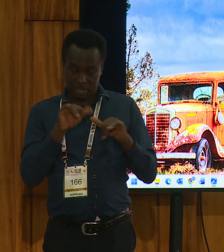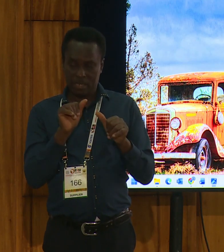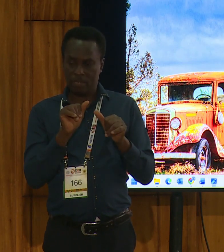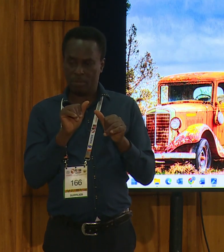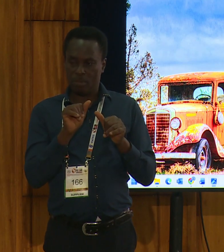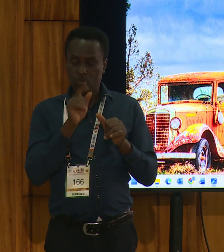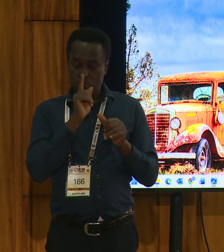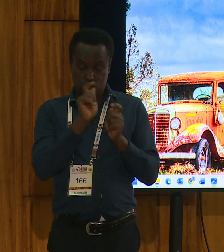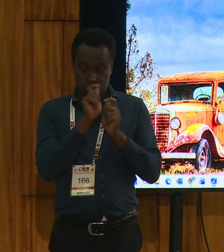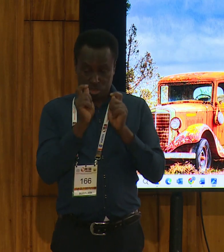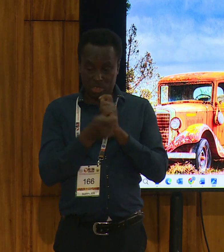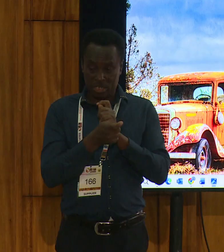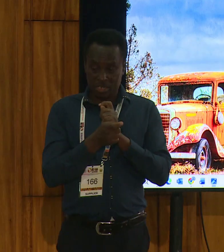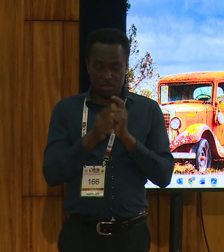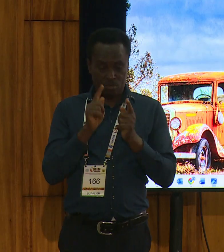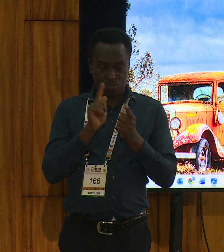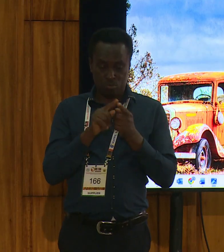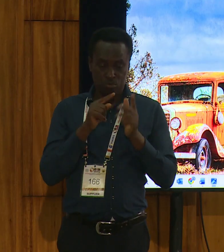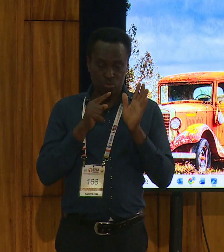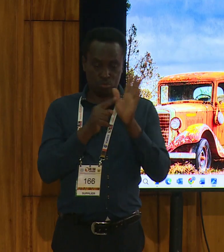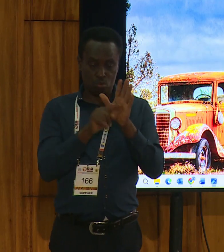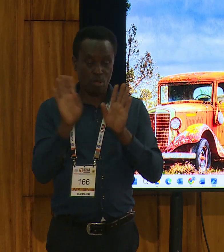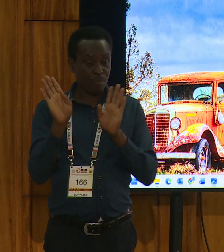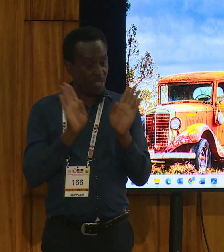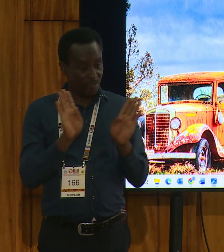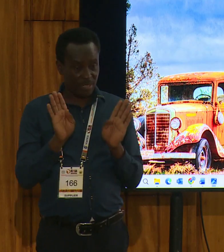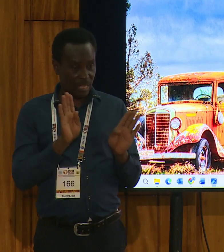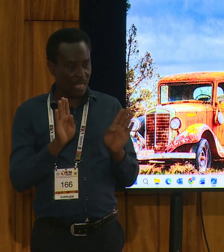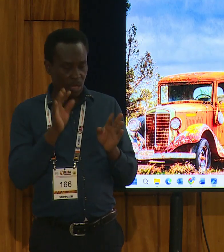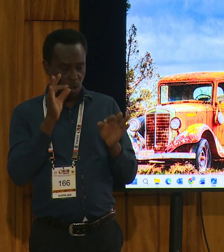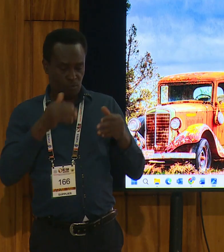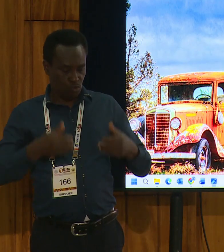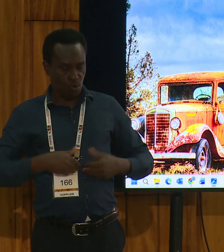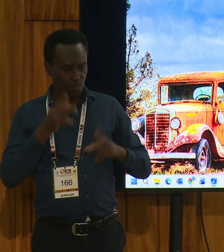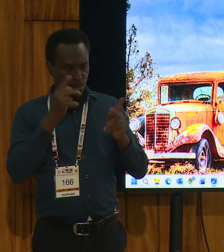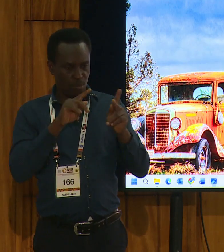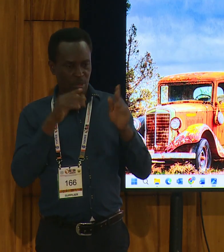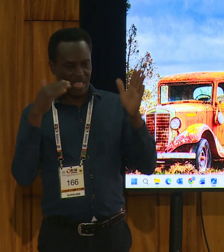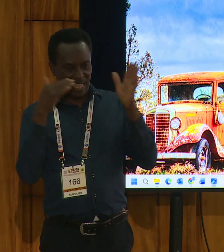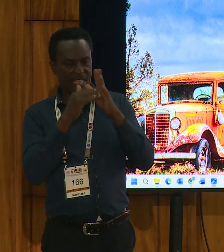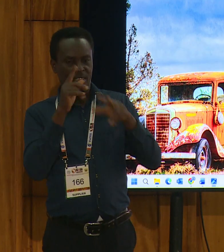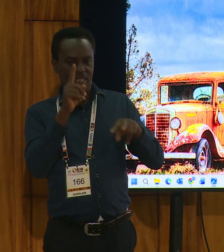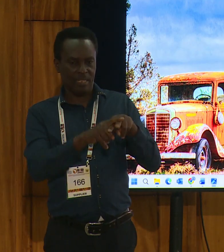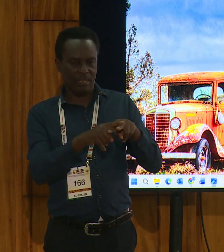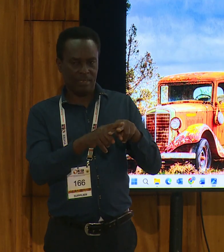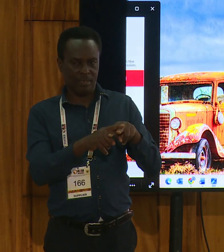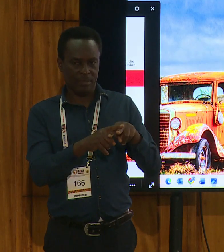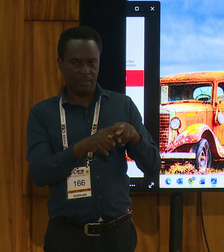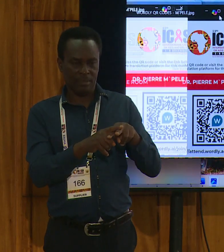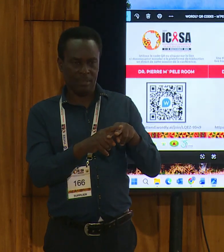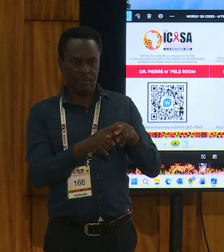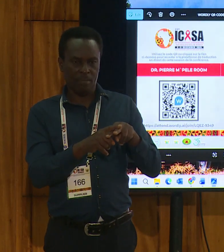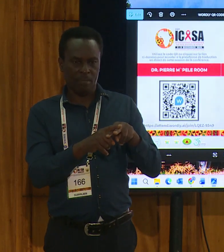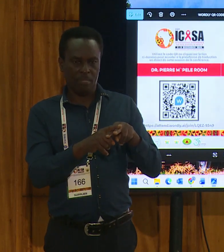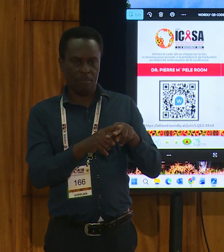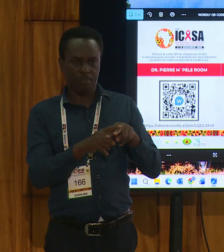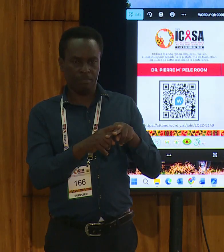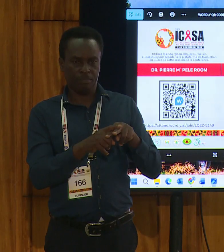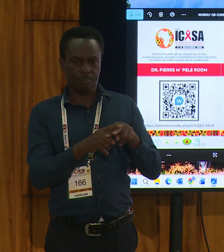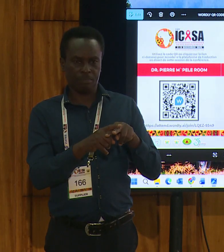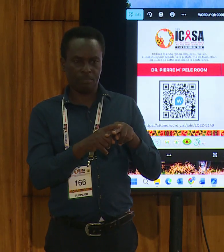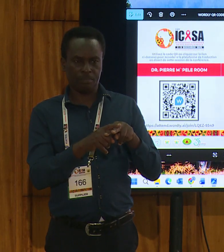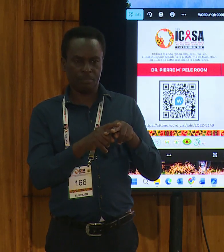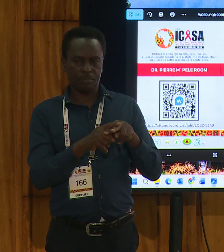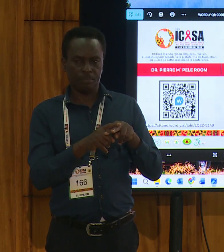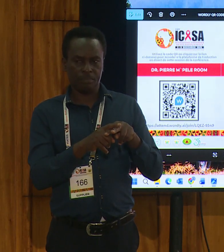changement peut-être aussi de comportement de la part des prestataires de santé d'une façon positive. Donc ça, c'est vraiment très